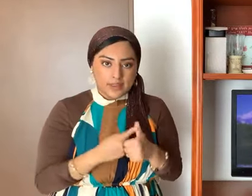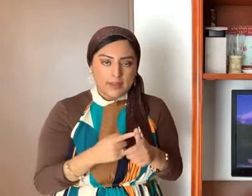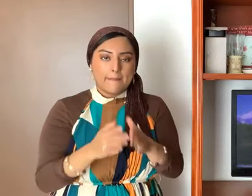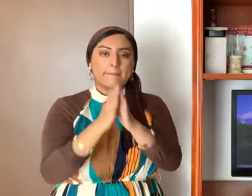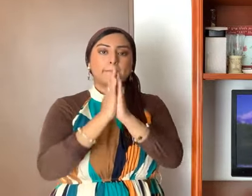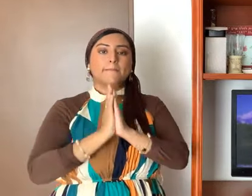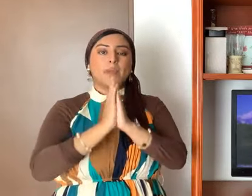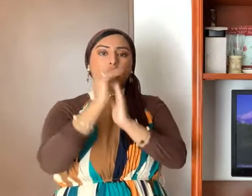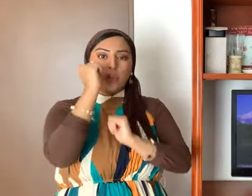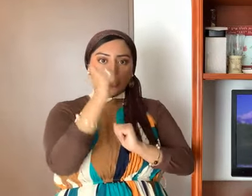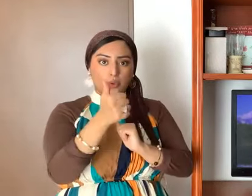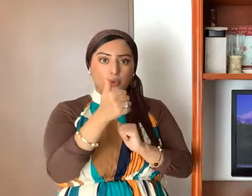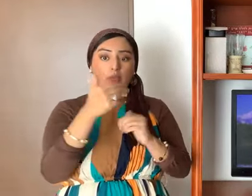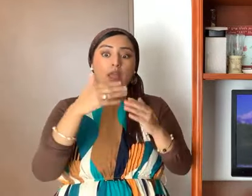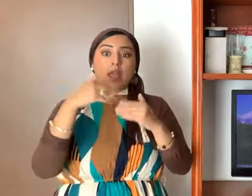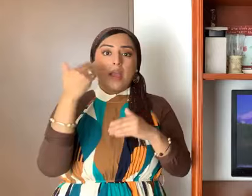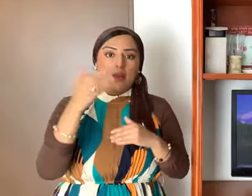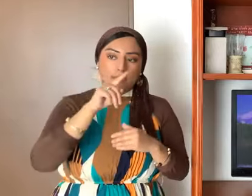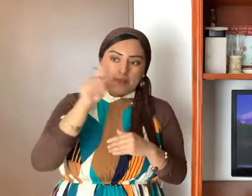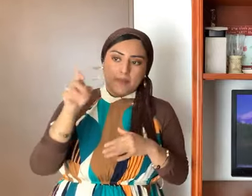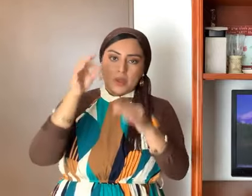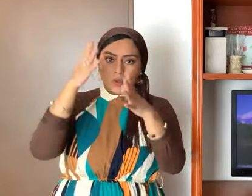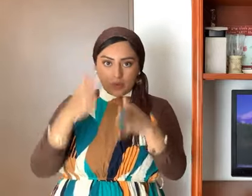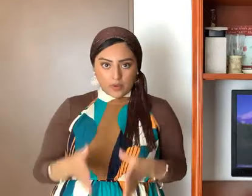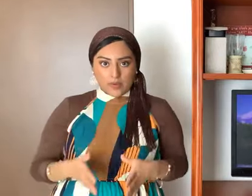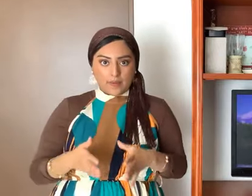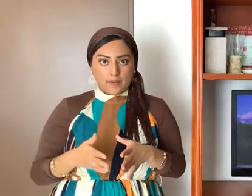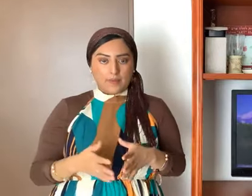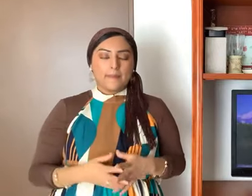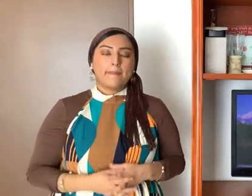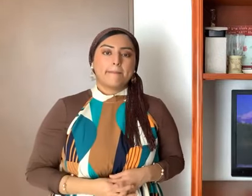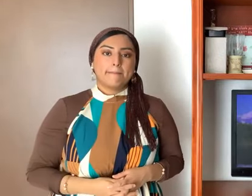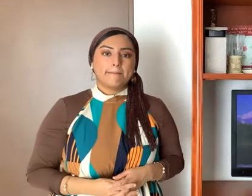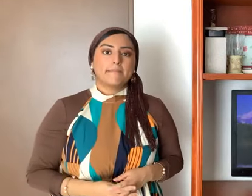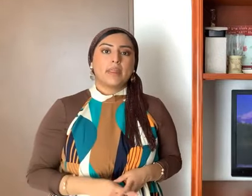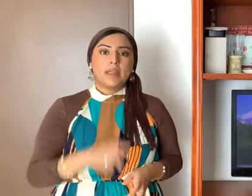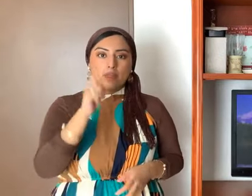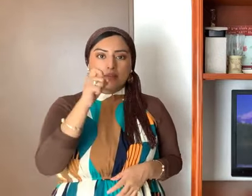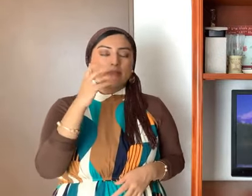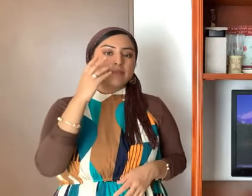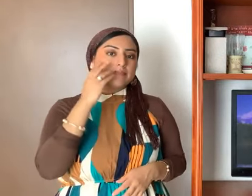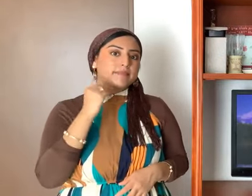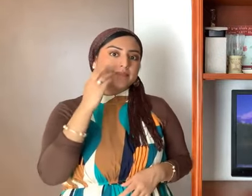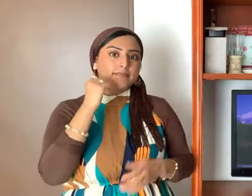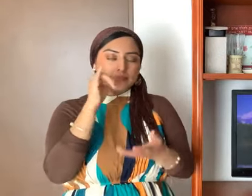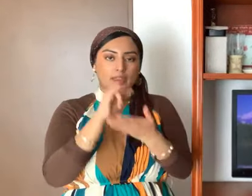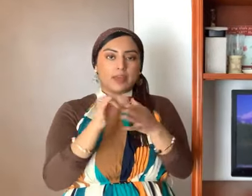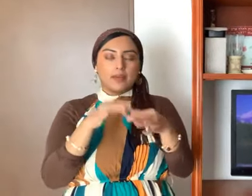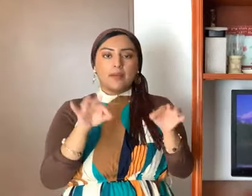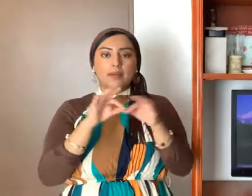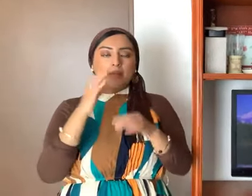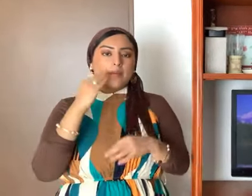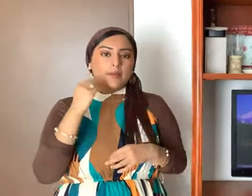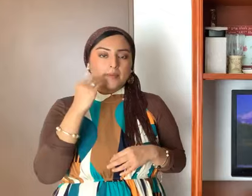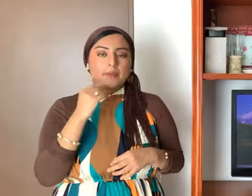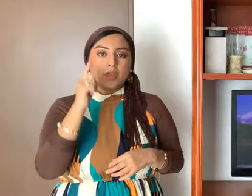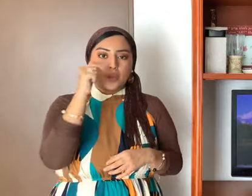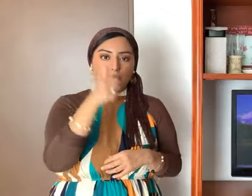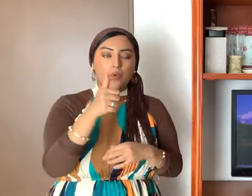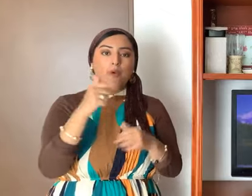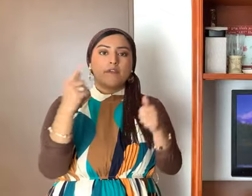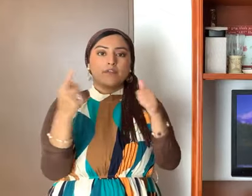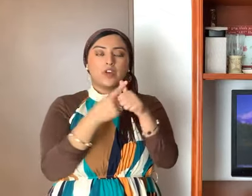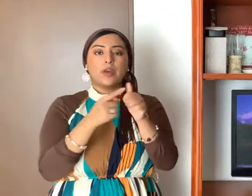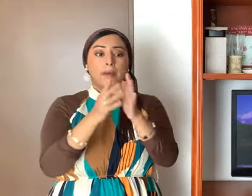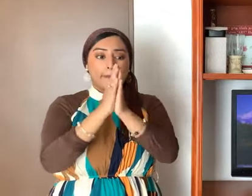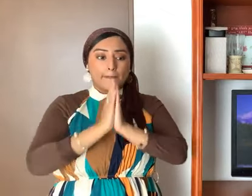tú y después llama a tu Roe. Para eso estamos, pero tienes que experimentar esto, tienes que experimentarlo, que tú ores